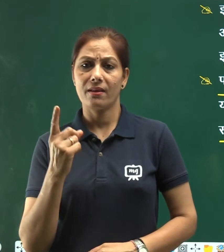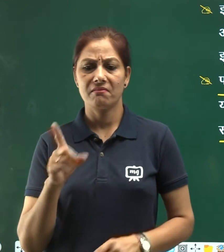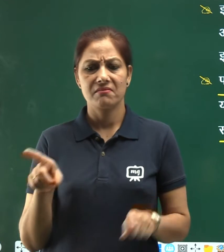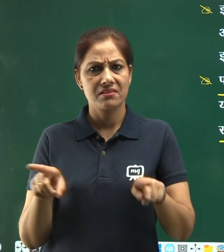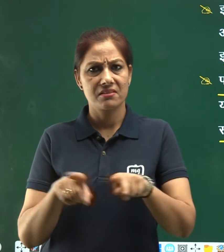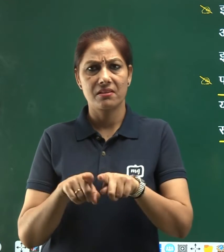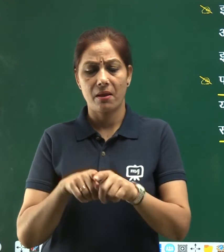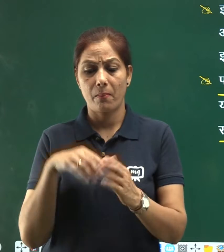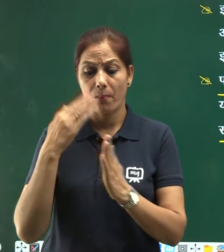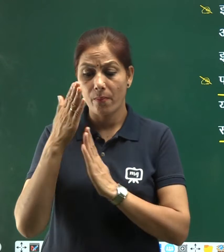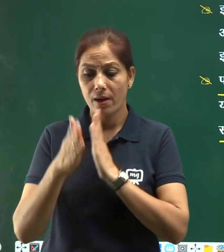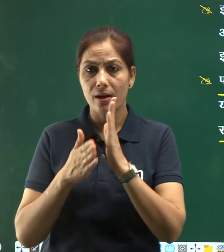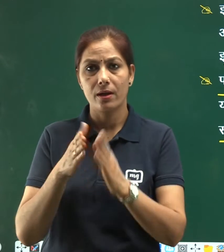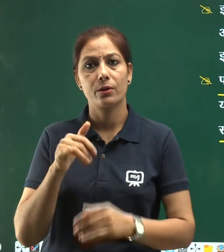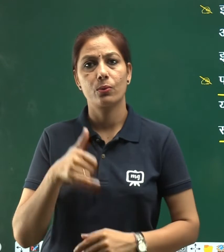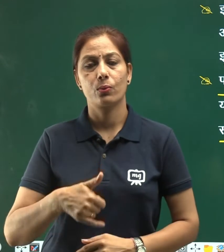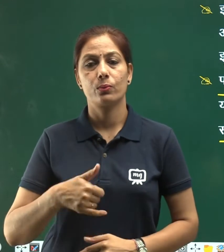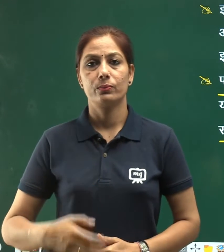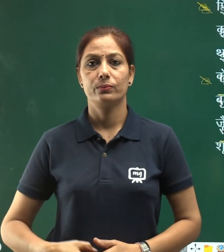हो।